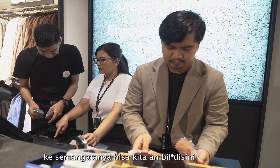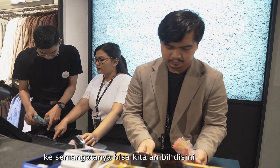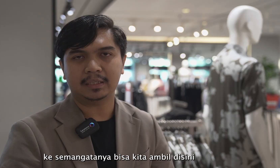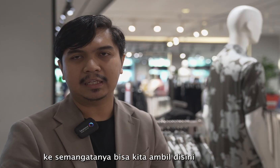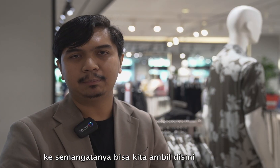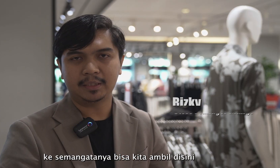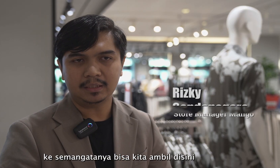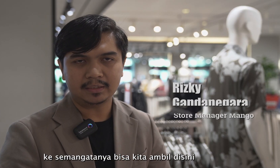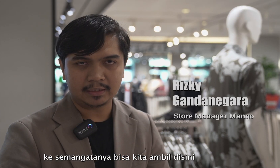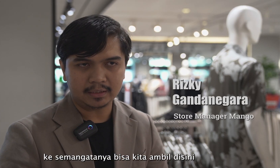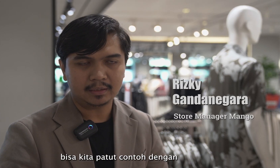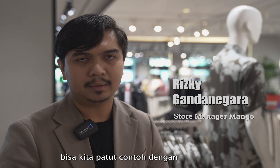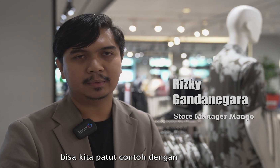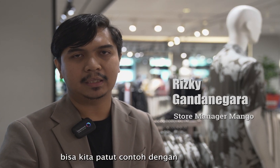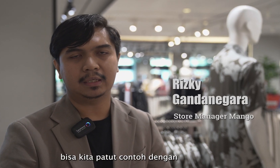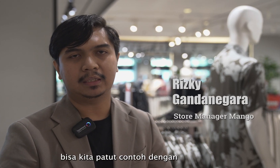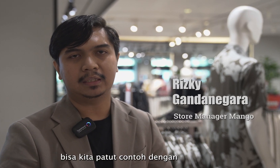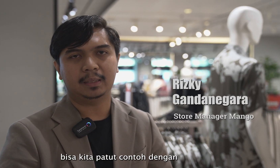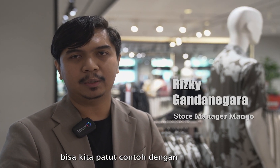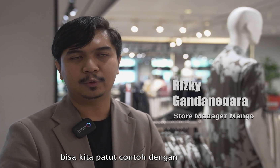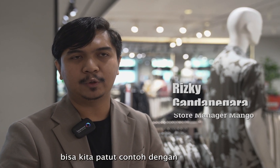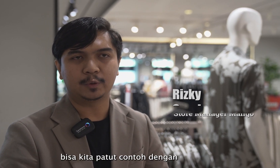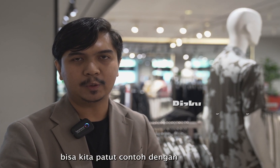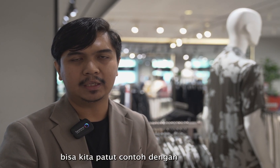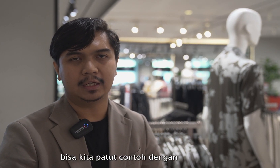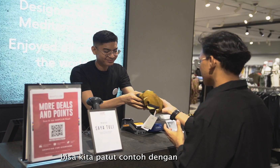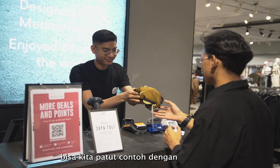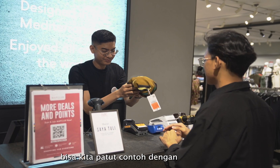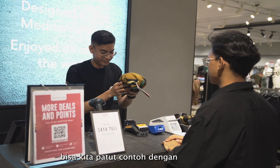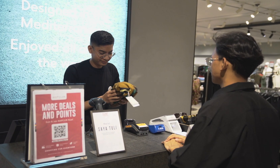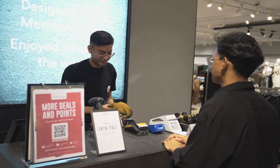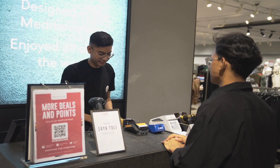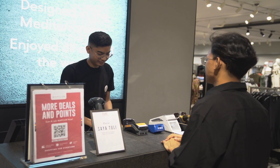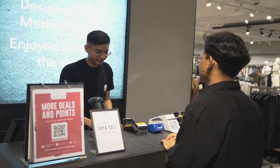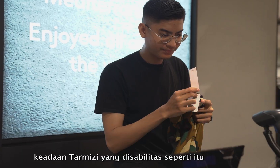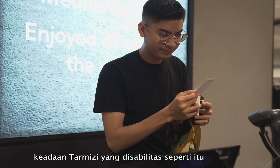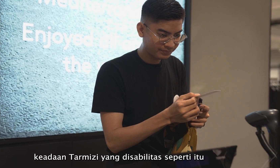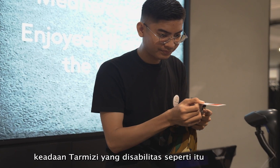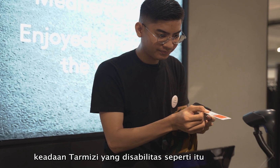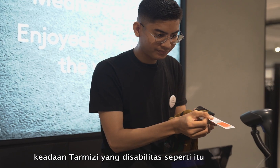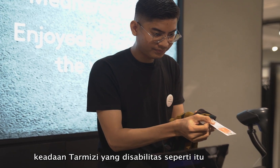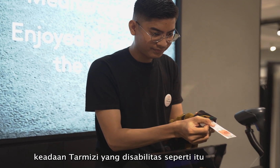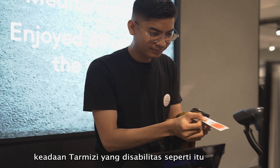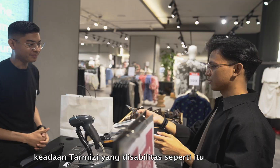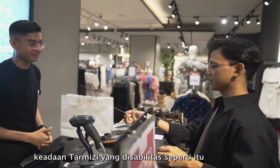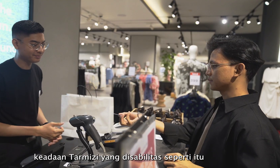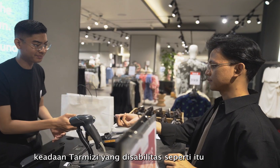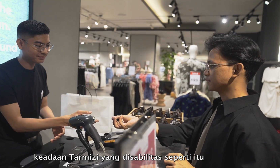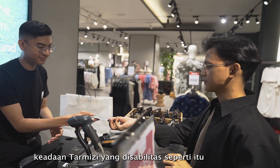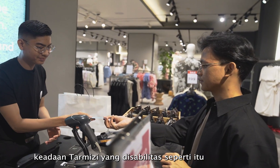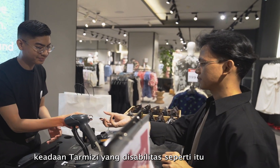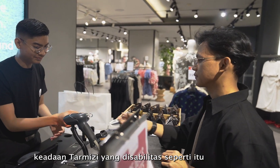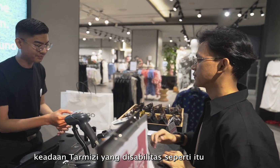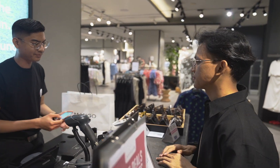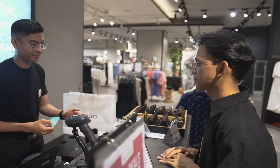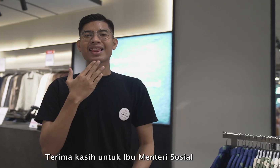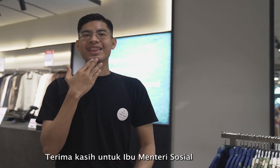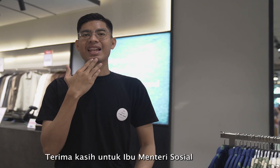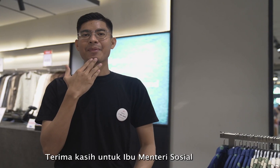Kesemangatannya bisa kita ambil di sini, bisa kita patut contoh dengan keadaan Tarmizi yang mungkin disabilitas seperti itu. Terima